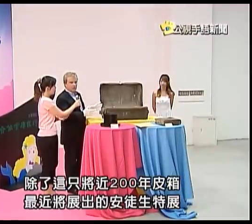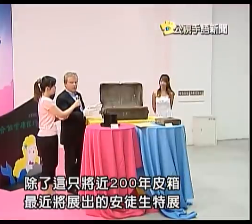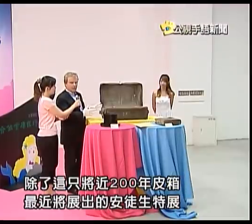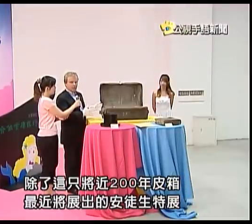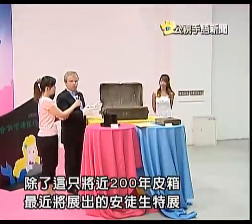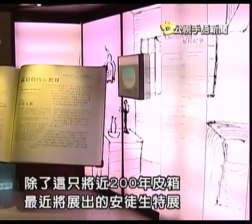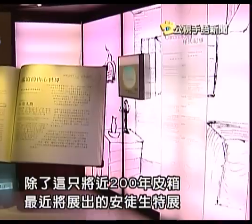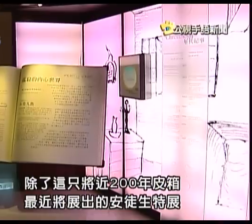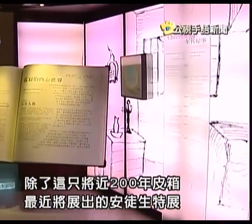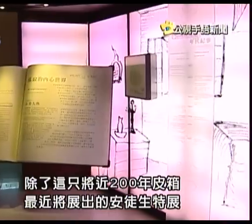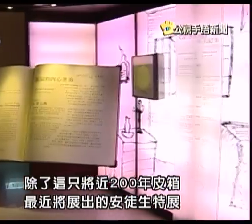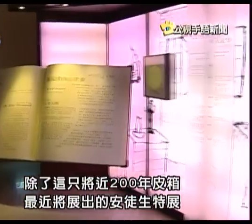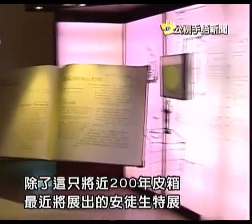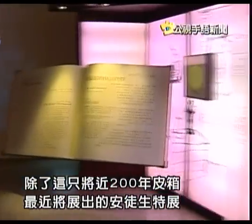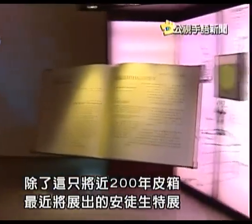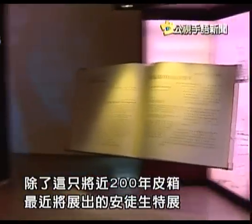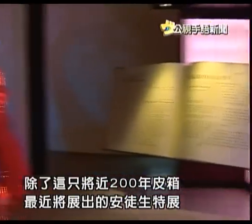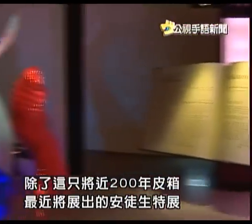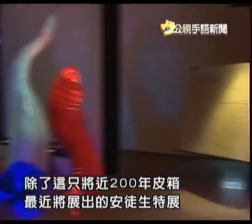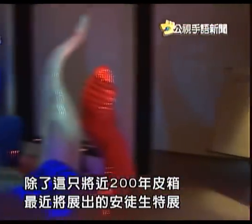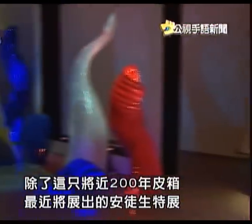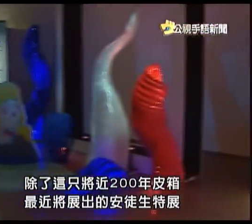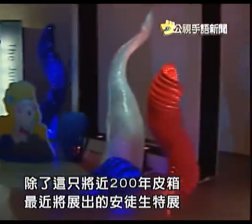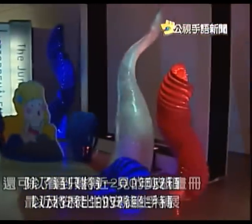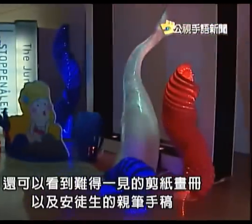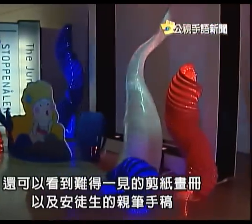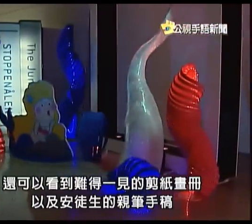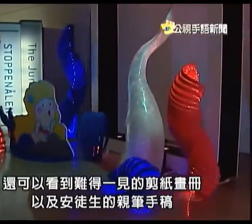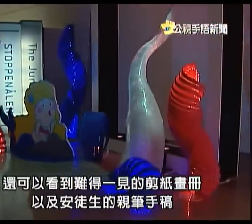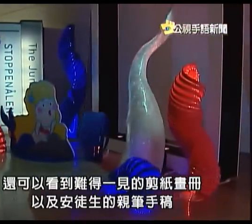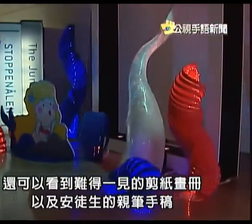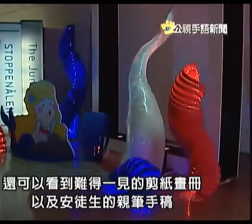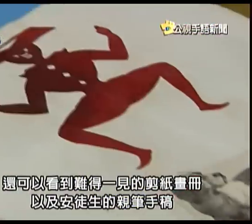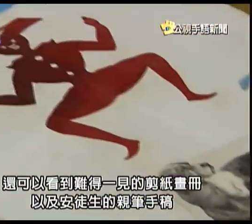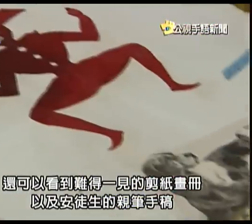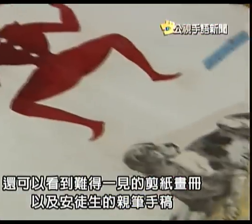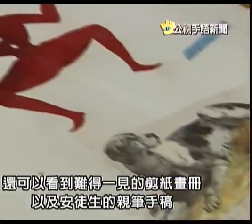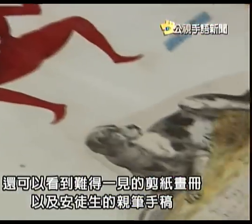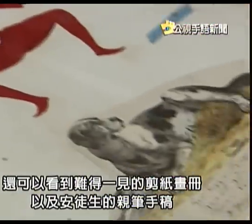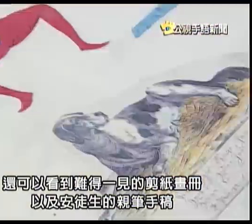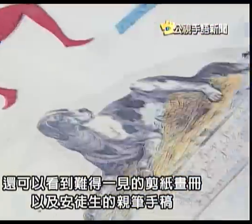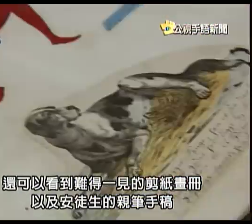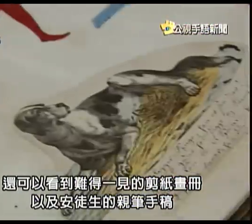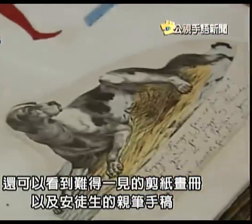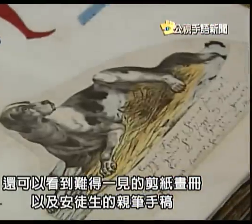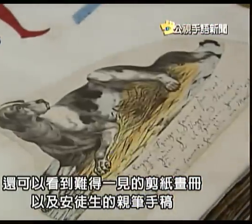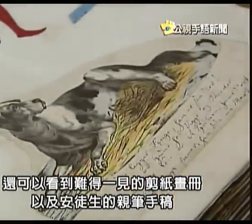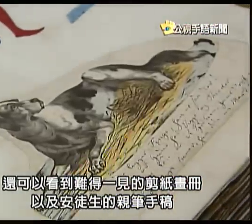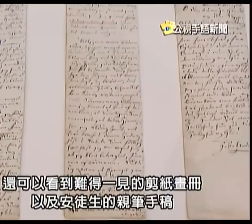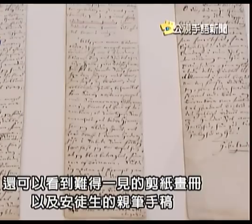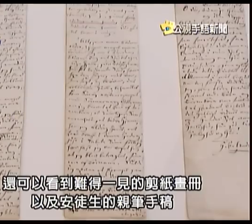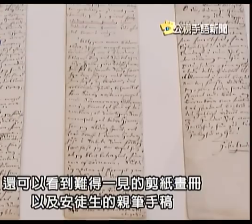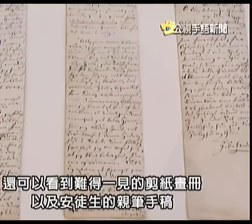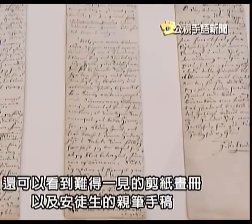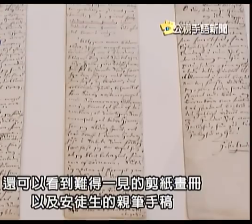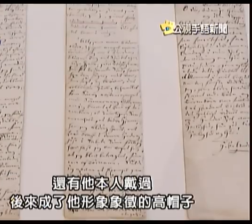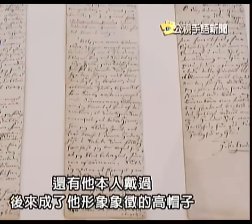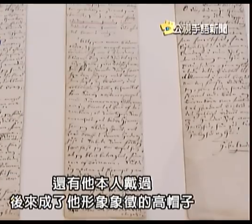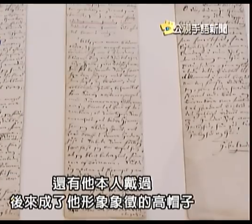皮箱，最近将展出的安徒生特展还可以看到难得一见的剪纸画册，以及安徒生的亲笔手稿，还有他本人戴